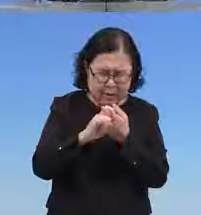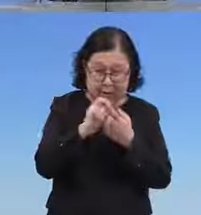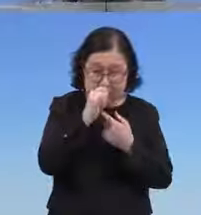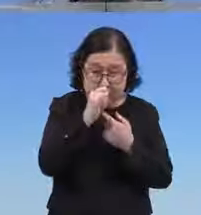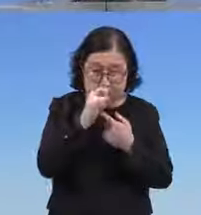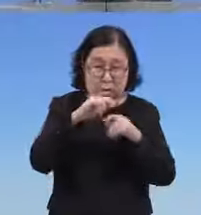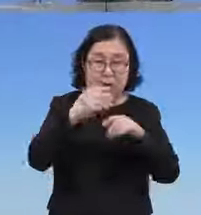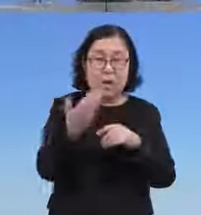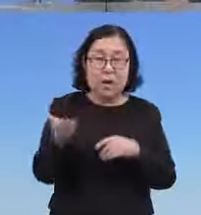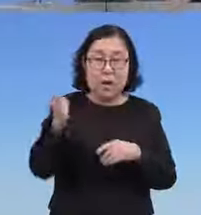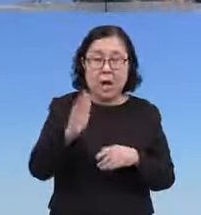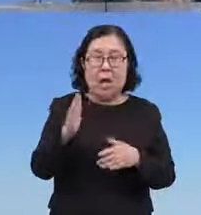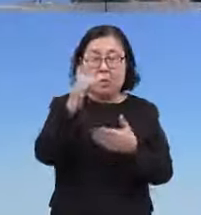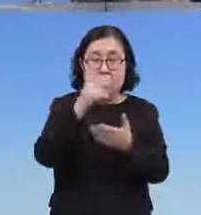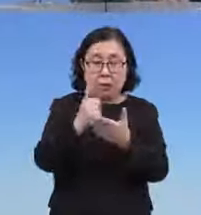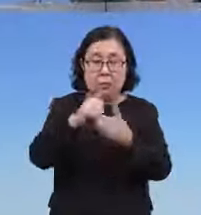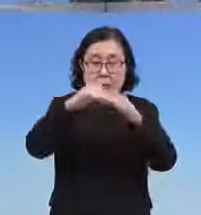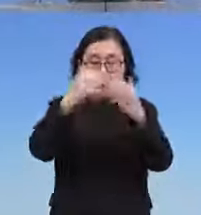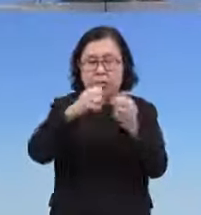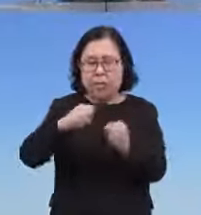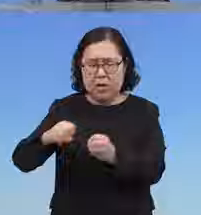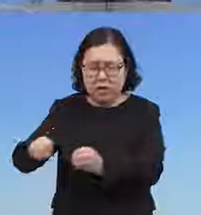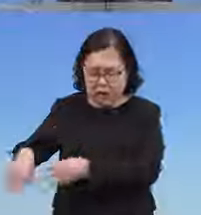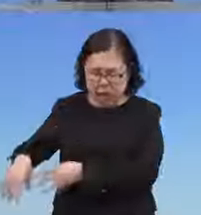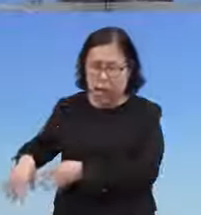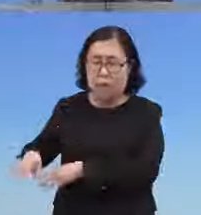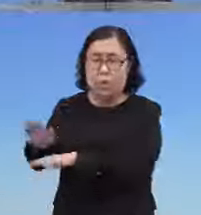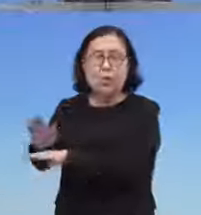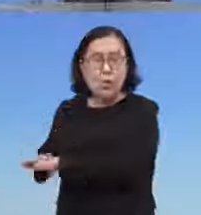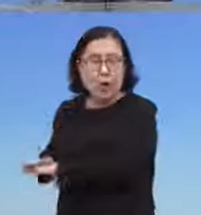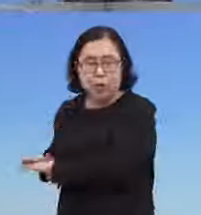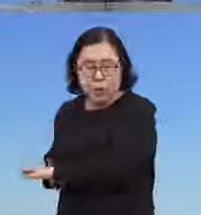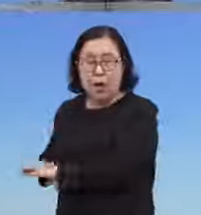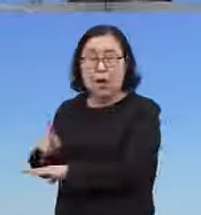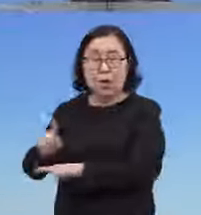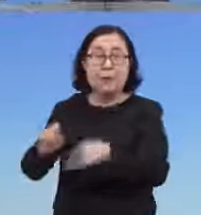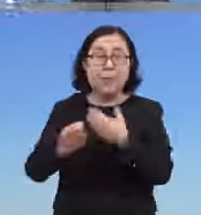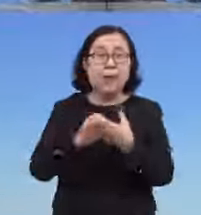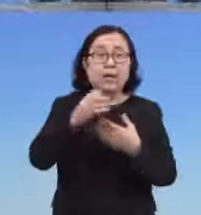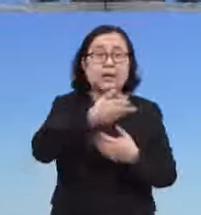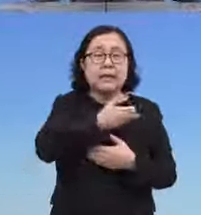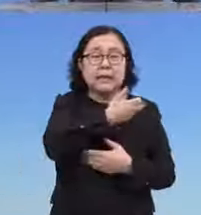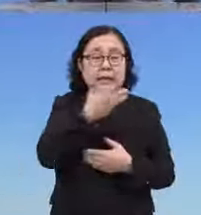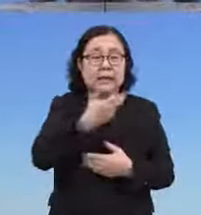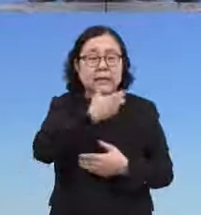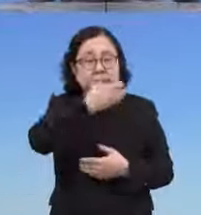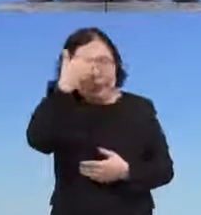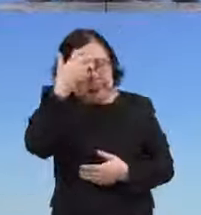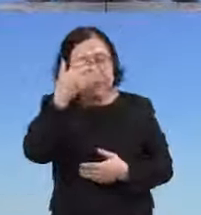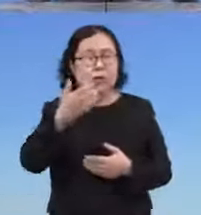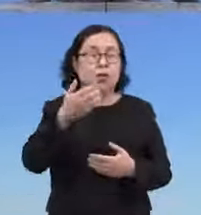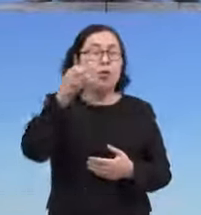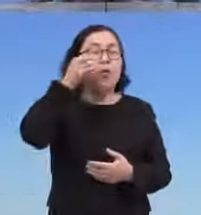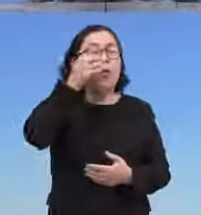주님은 다 버려둬라. 그러면 큰 그림을 그려 보여주겠다.